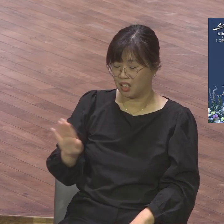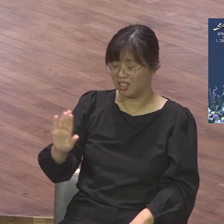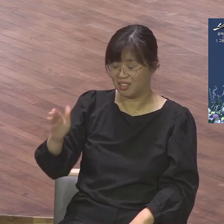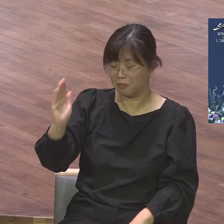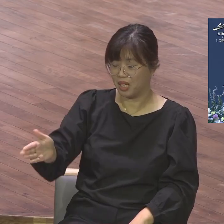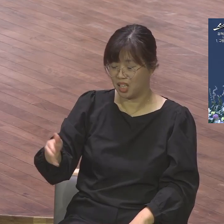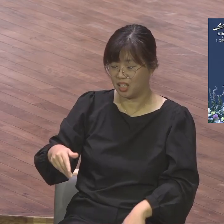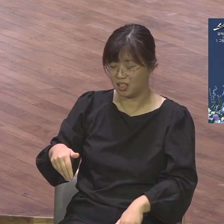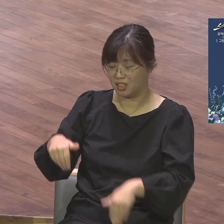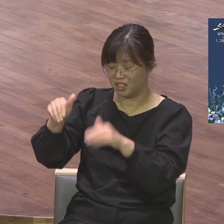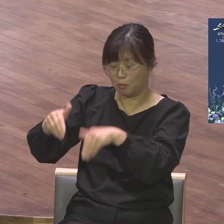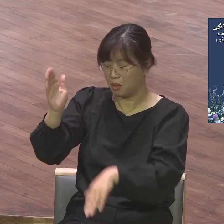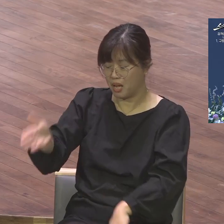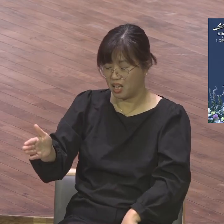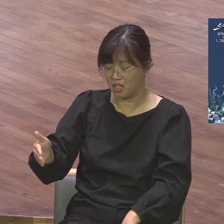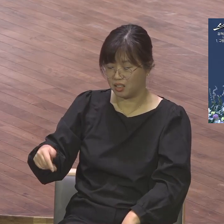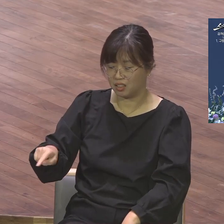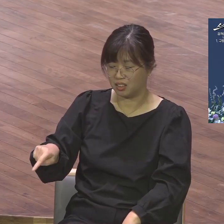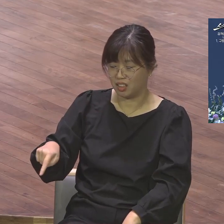없어요.